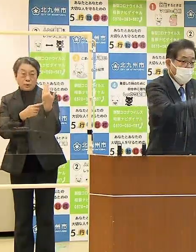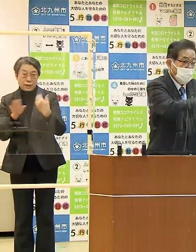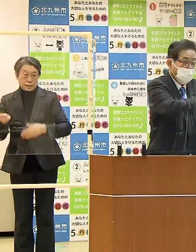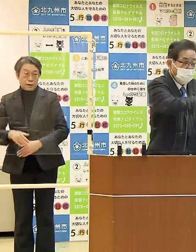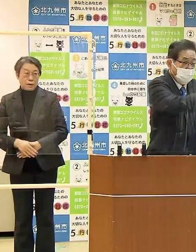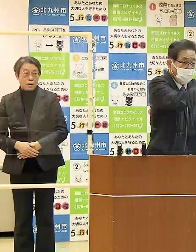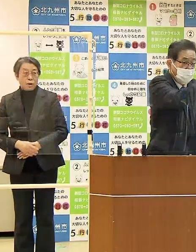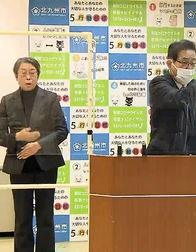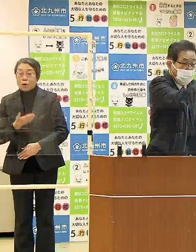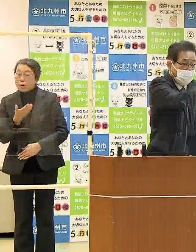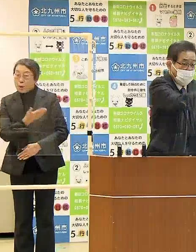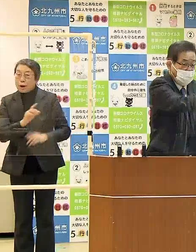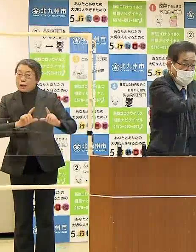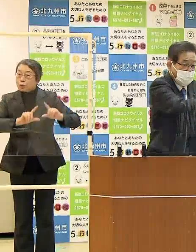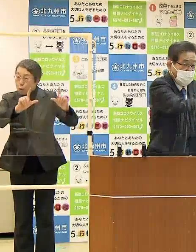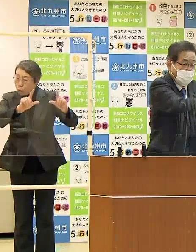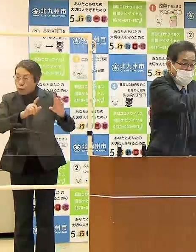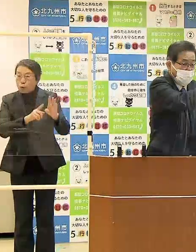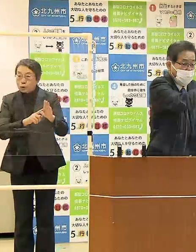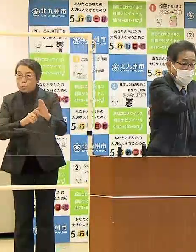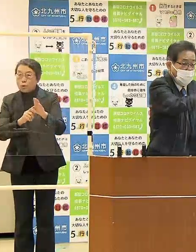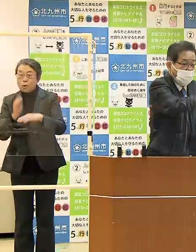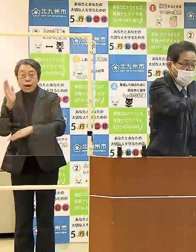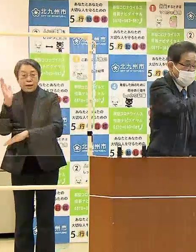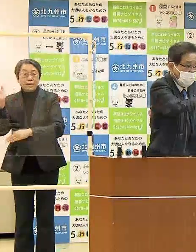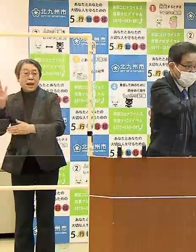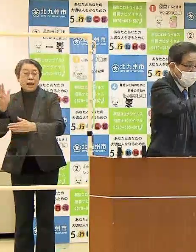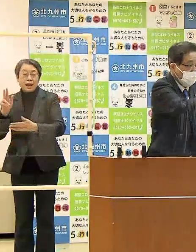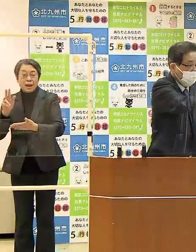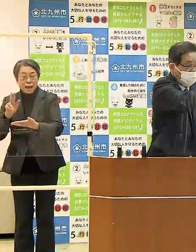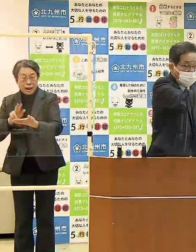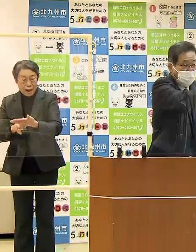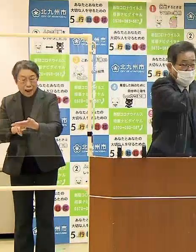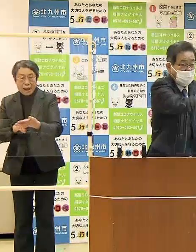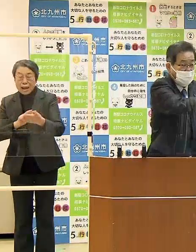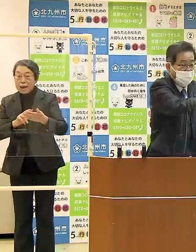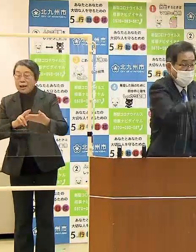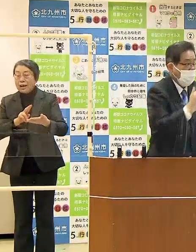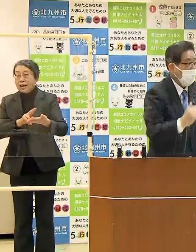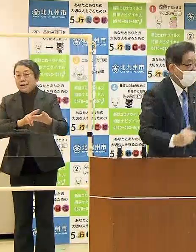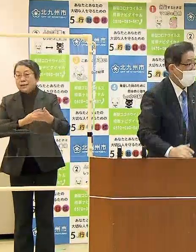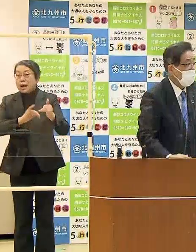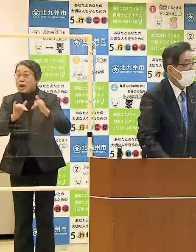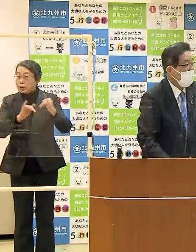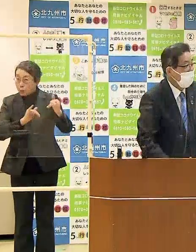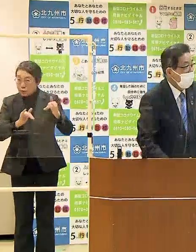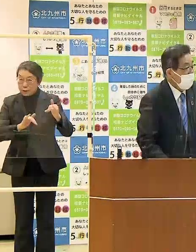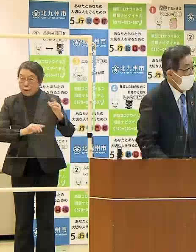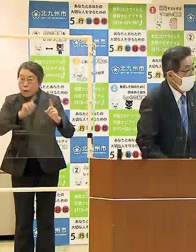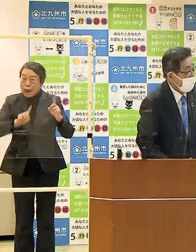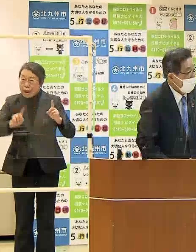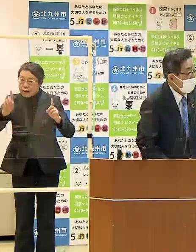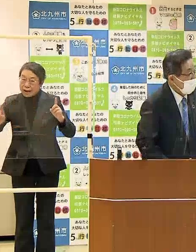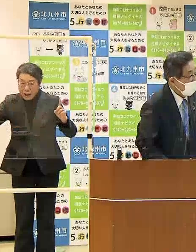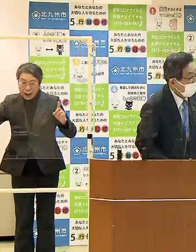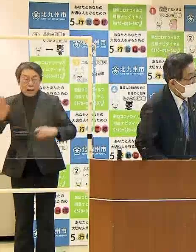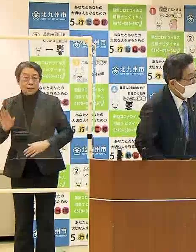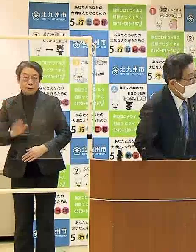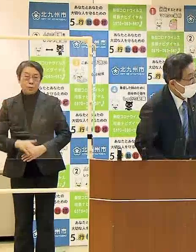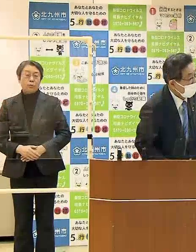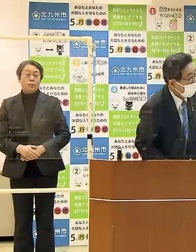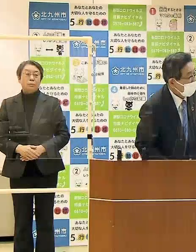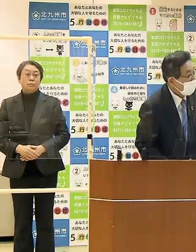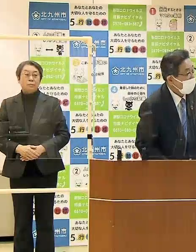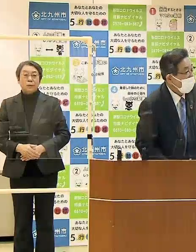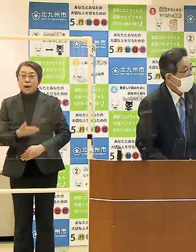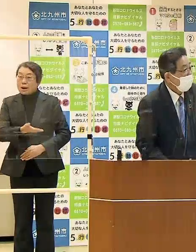東京都と政令指定都市のこの1年間の推移を見たものであります上野